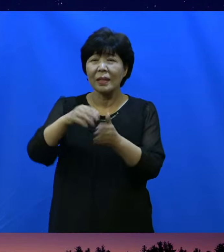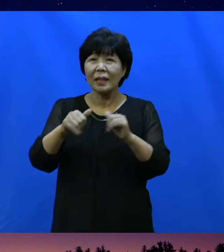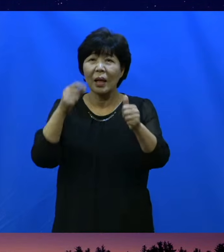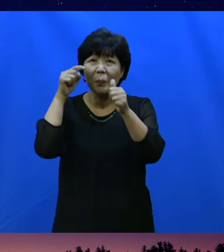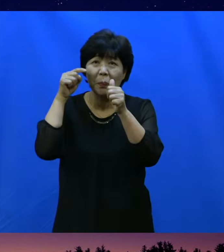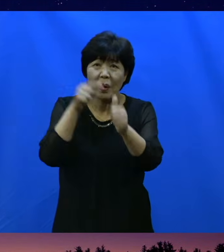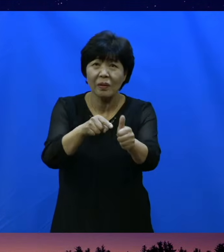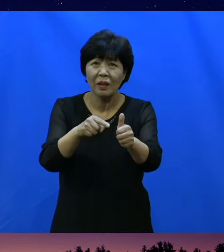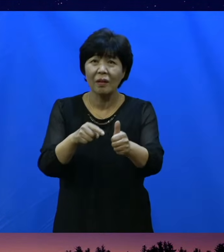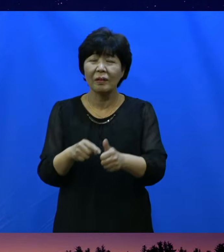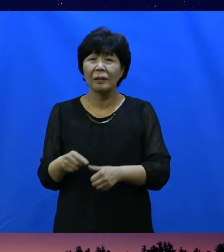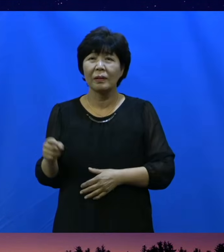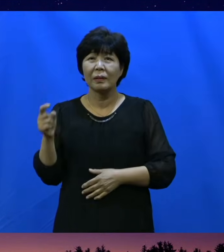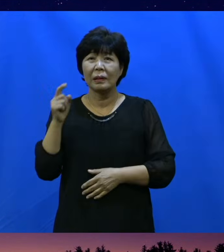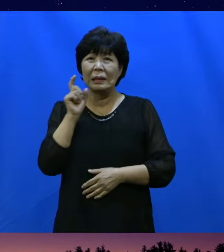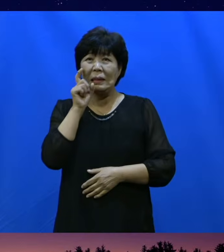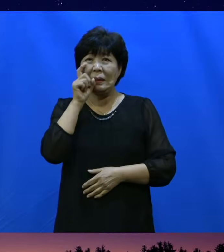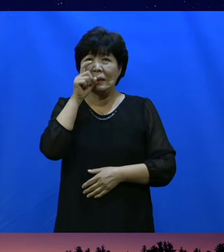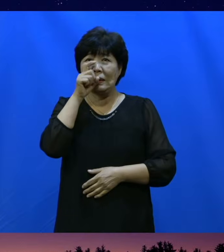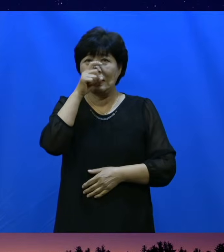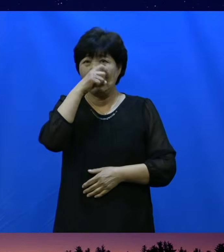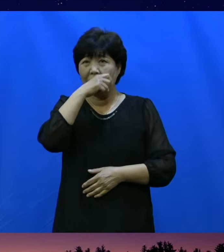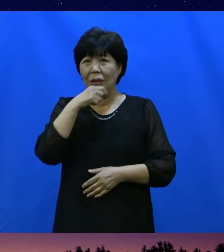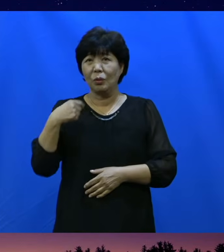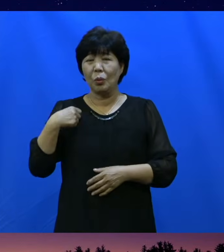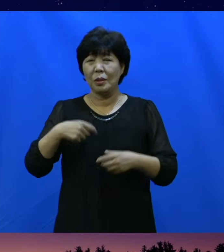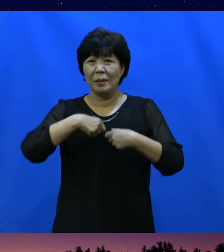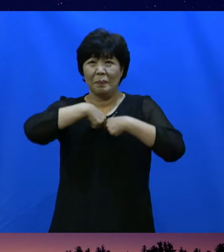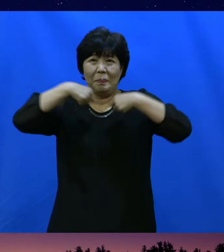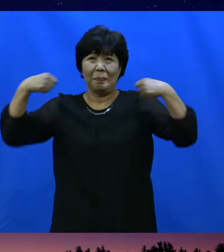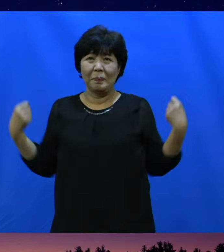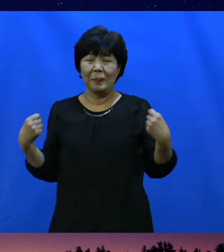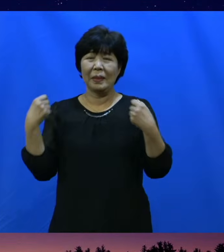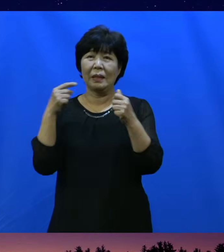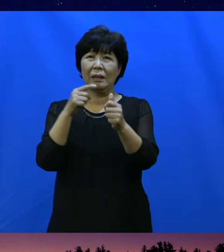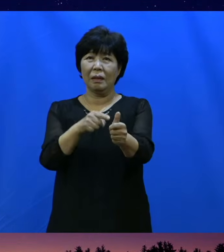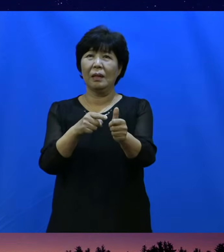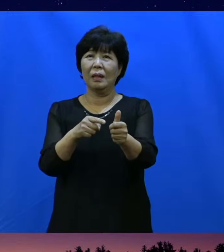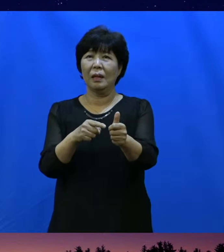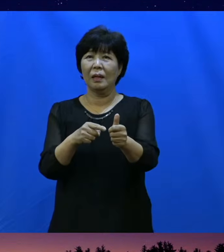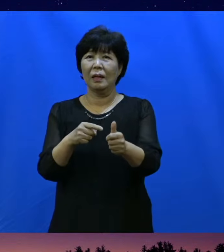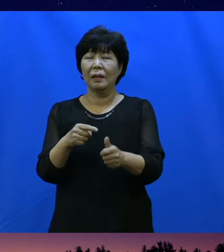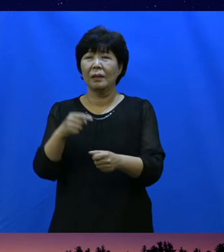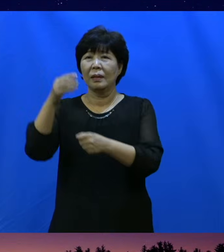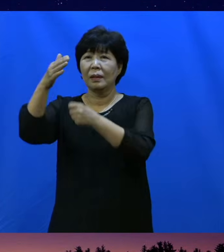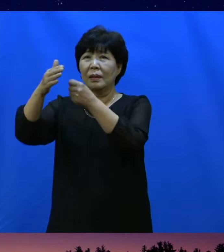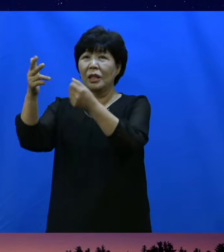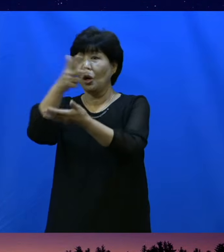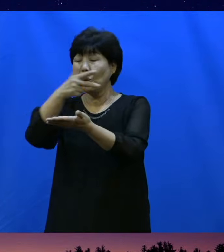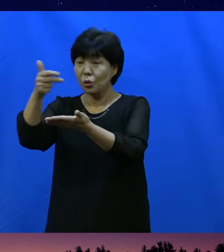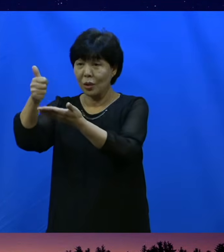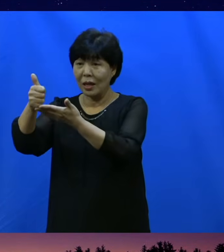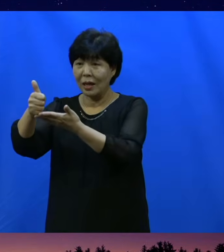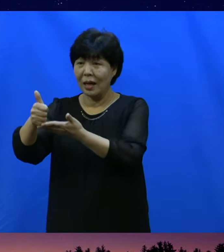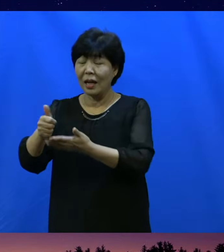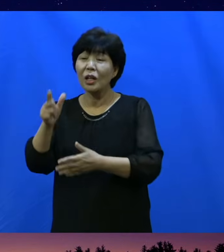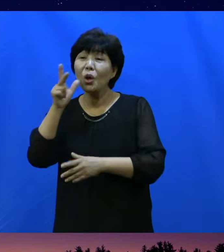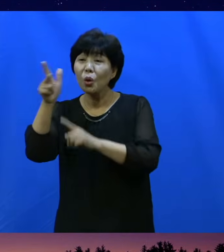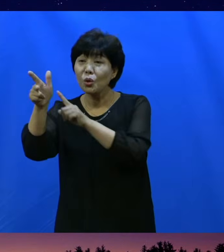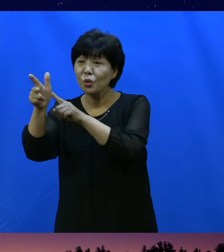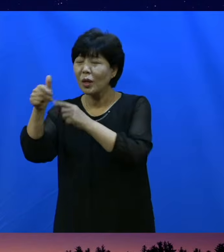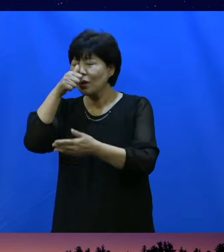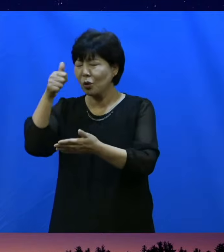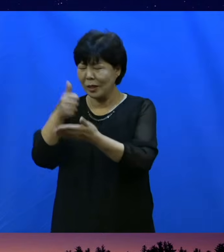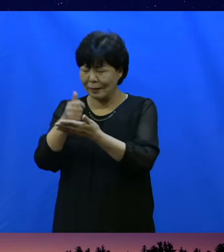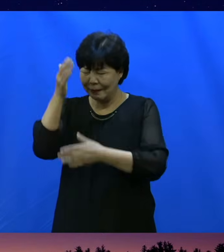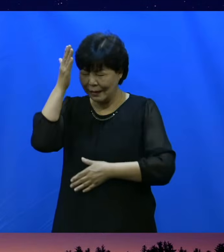벗기라 하시고 또 여호수아에게 이르시되 내가 내 죄악을 제거하여 버렸으니 내게 아름다운 옷을